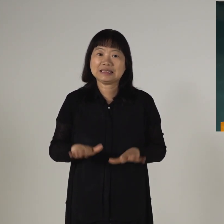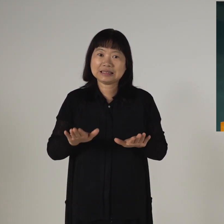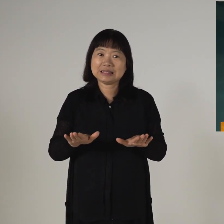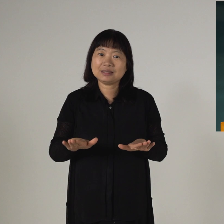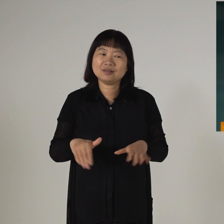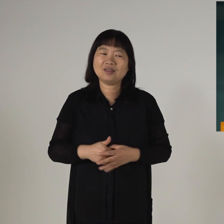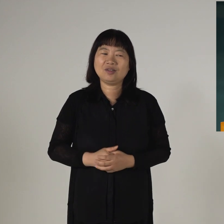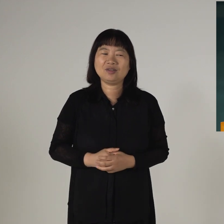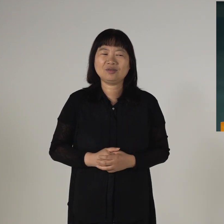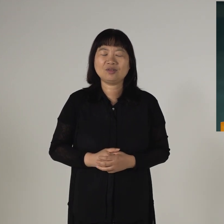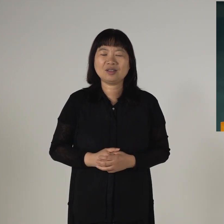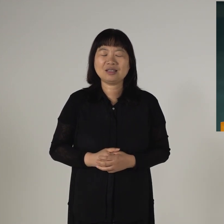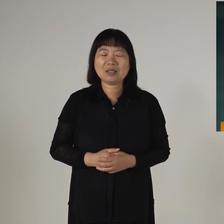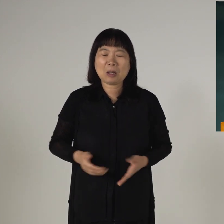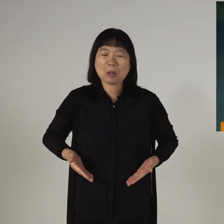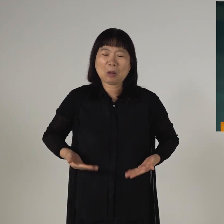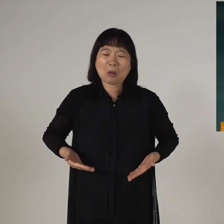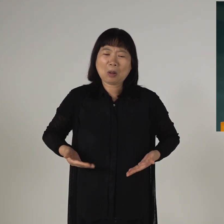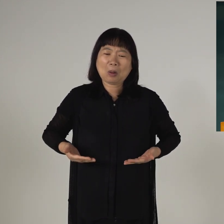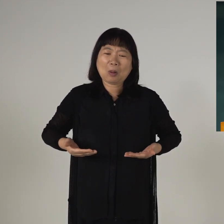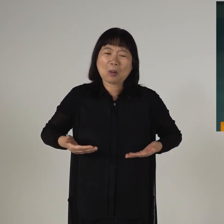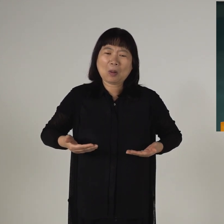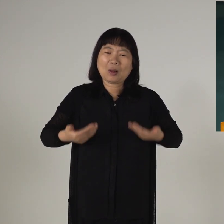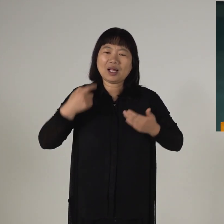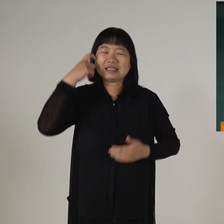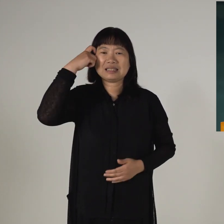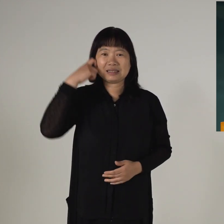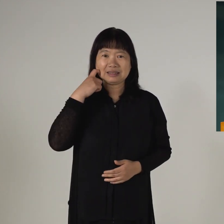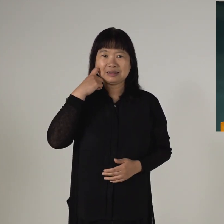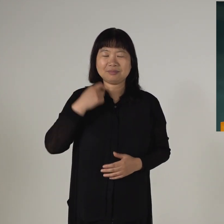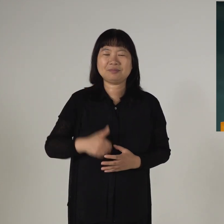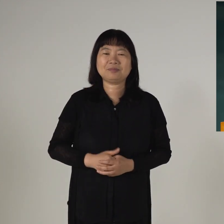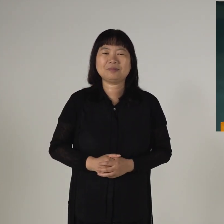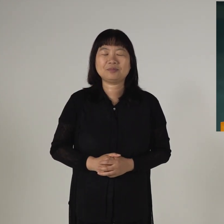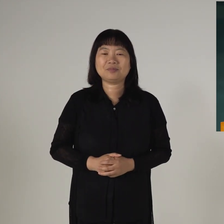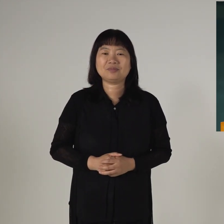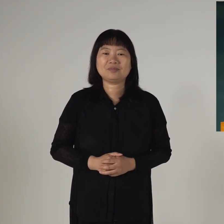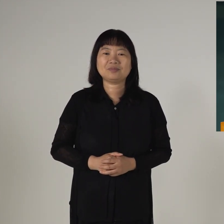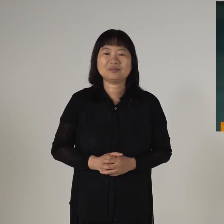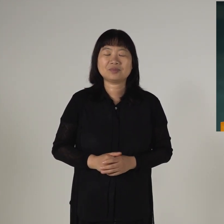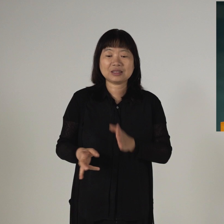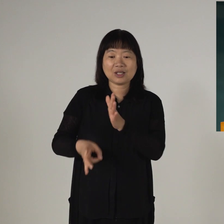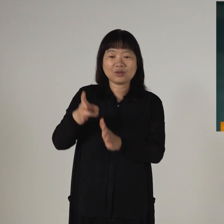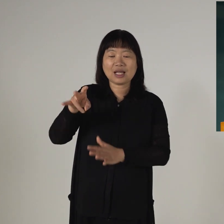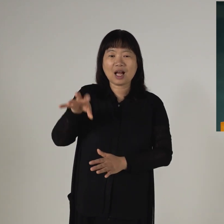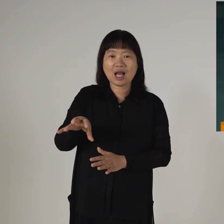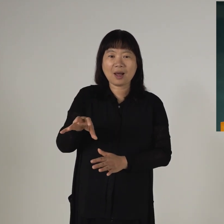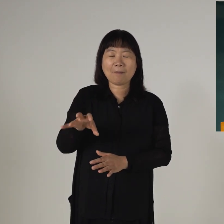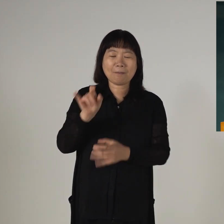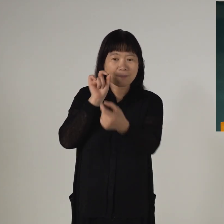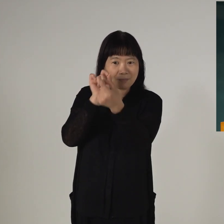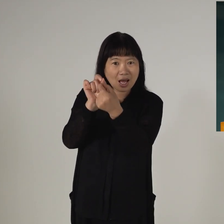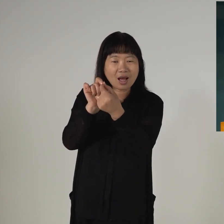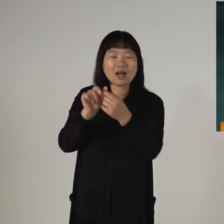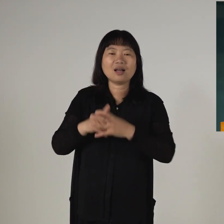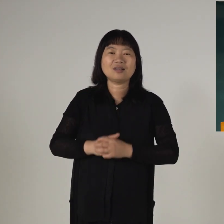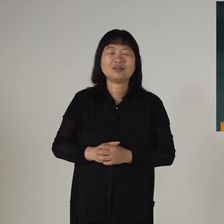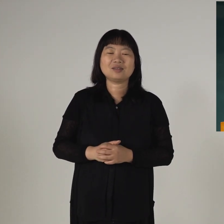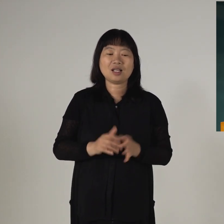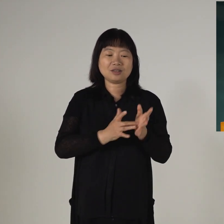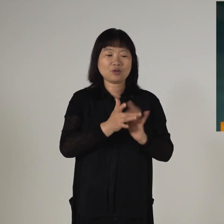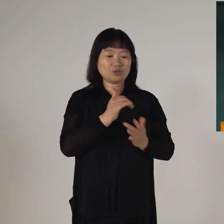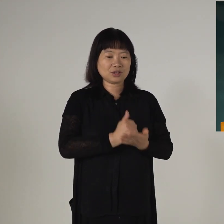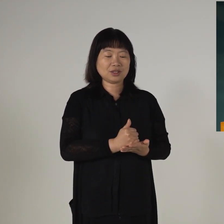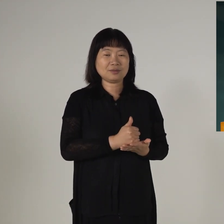지금 조급한 분위기구나. 이제 예루살렘이 코앞에 와 있는데